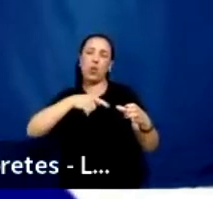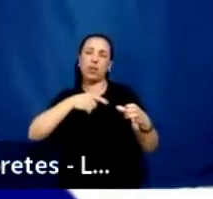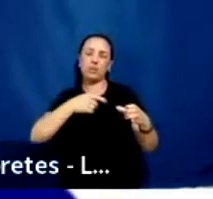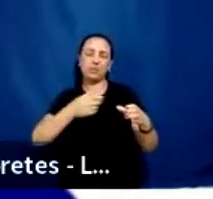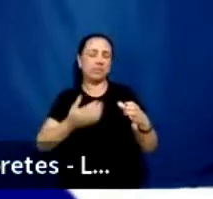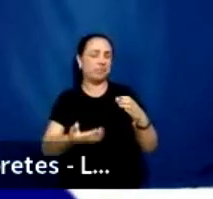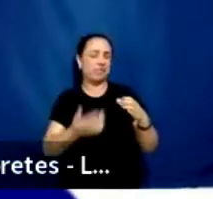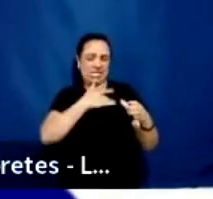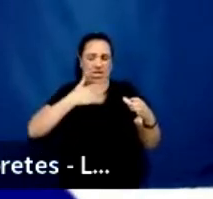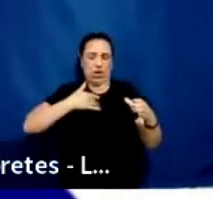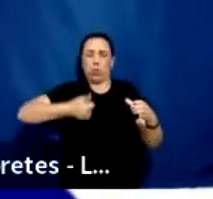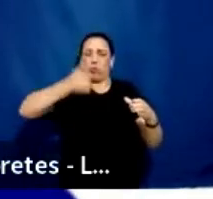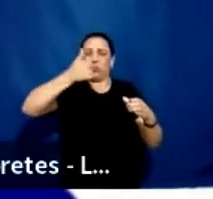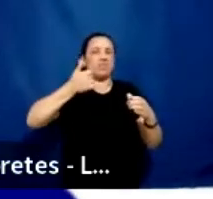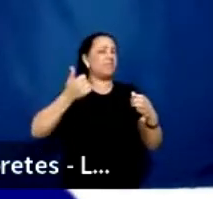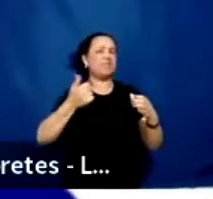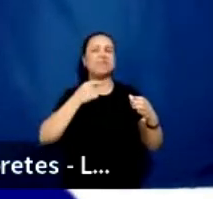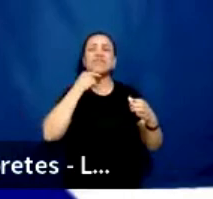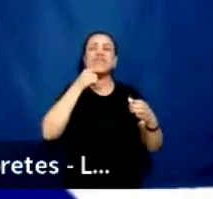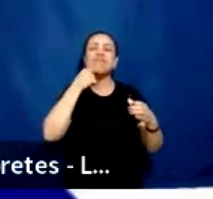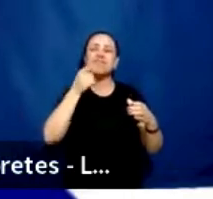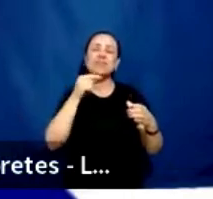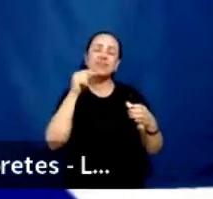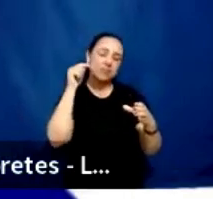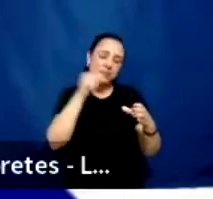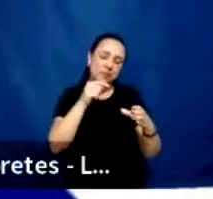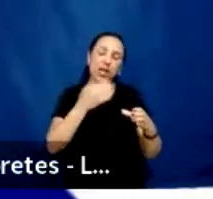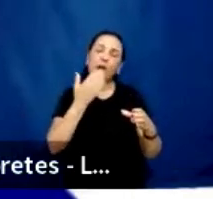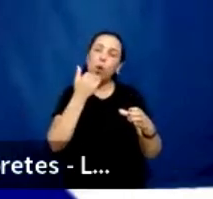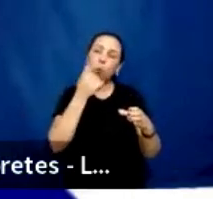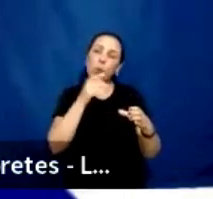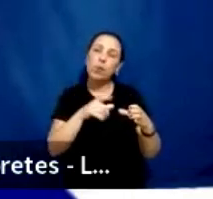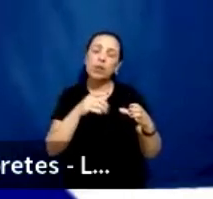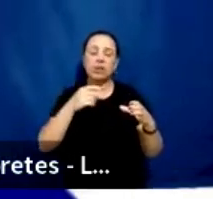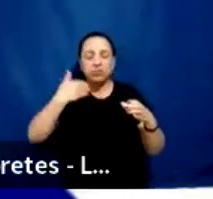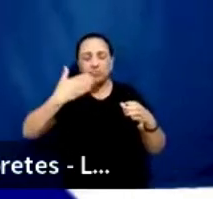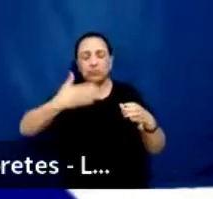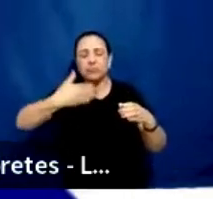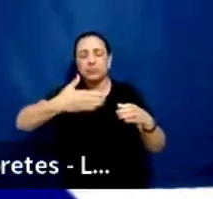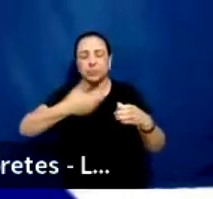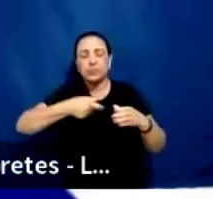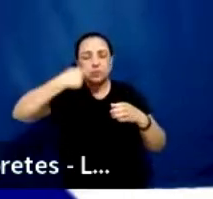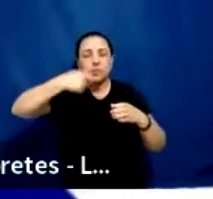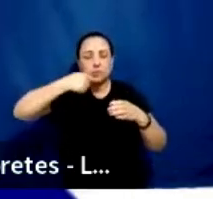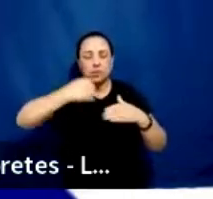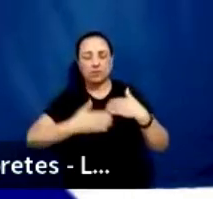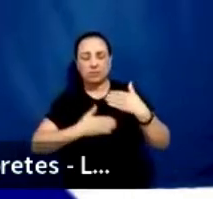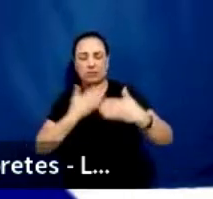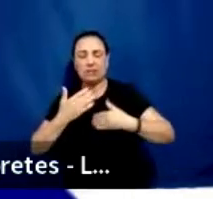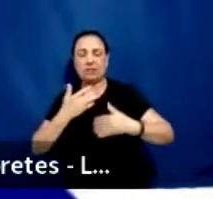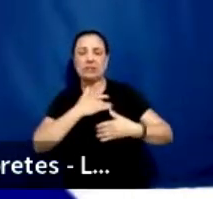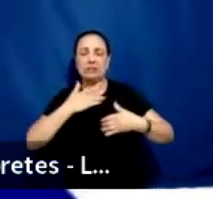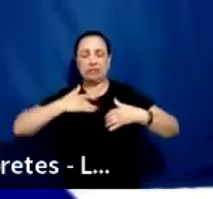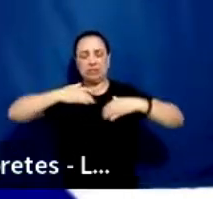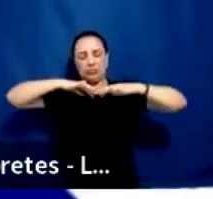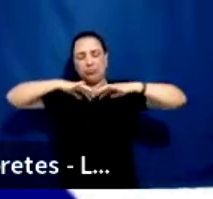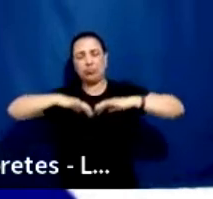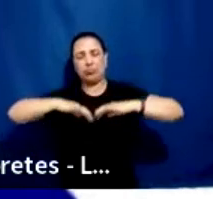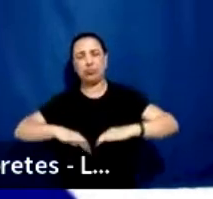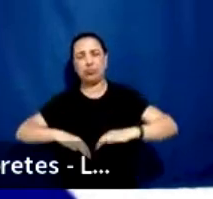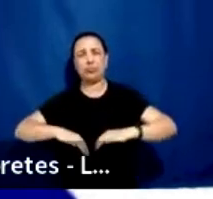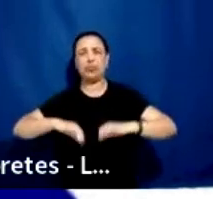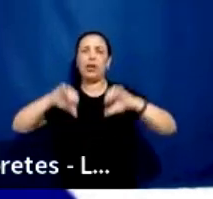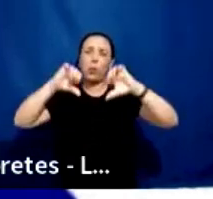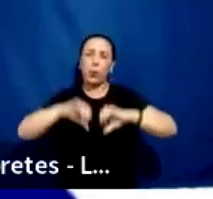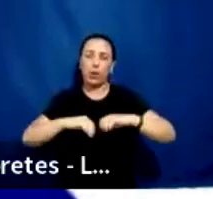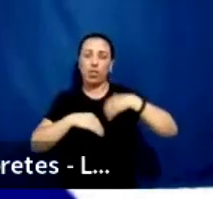Sunaik, ele é formado pela Universidade de Araraquara, especialista em emagrecimento,